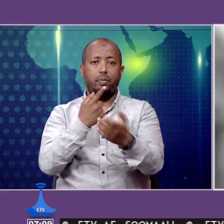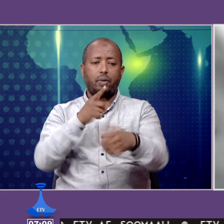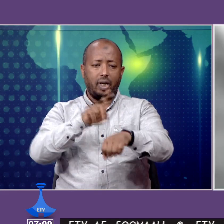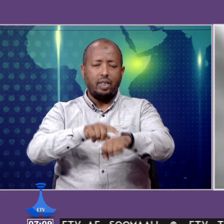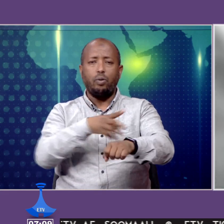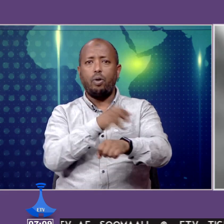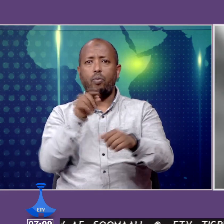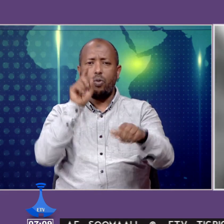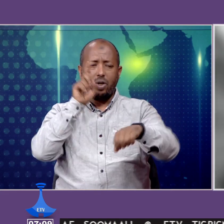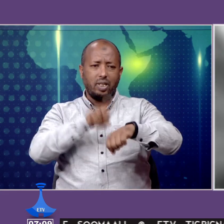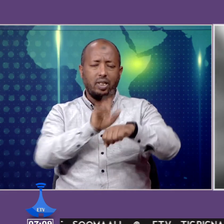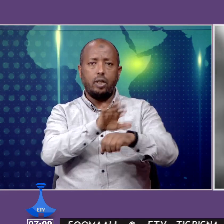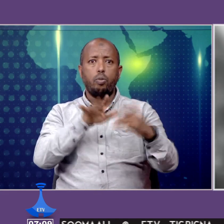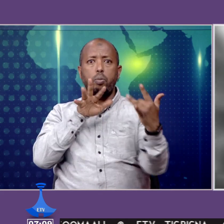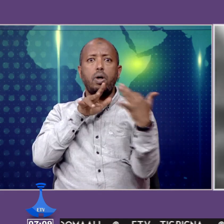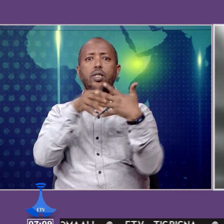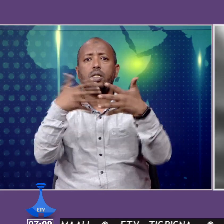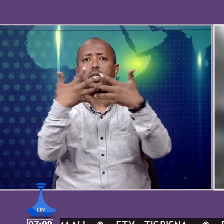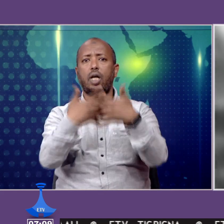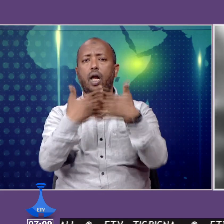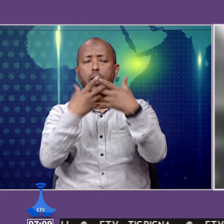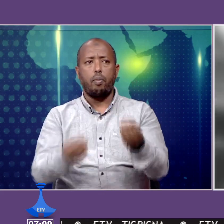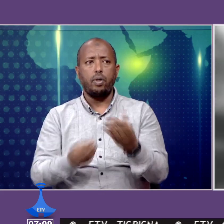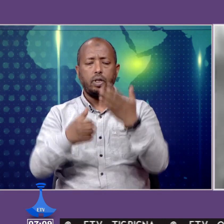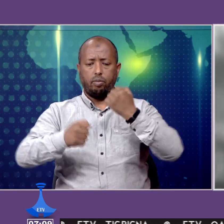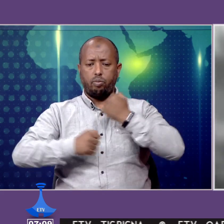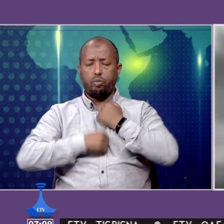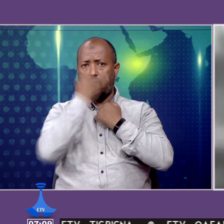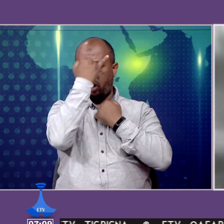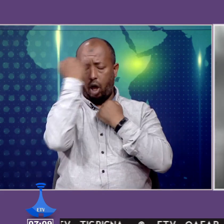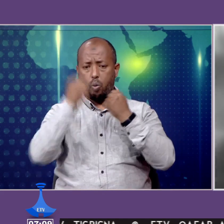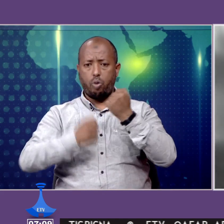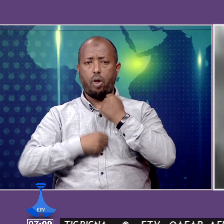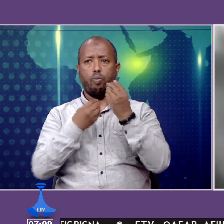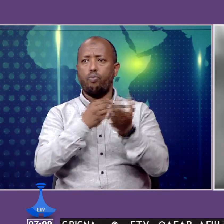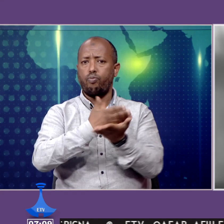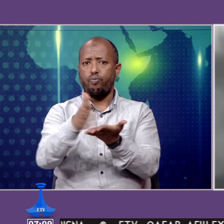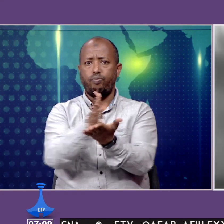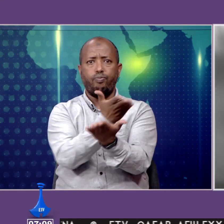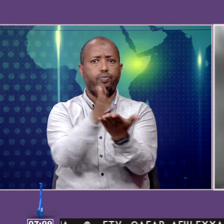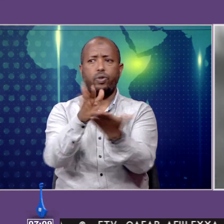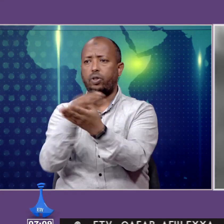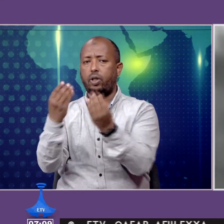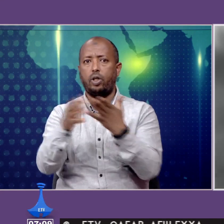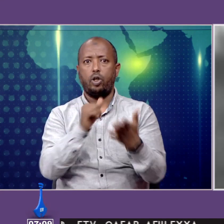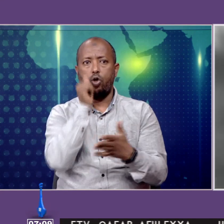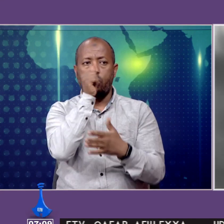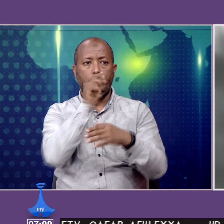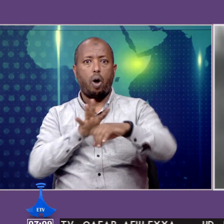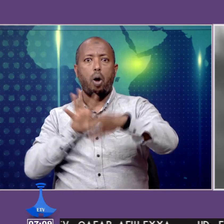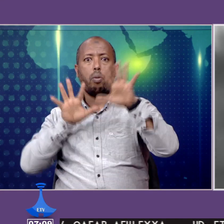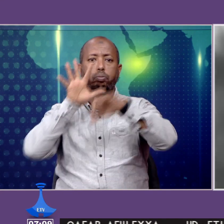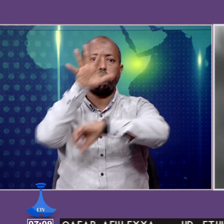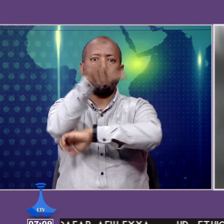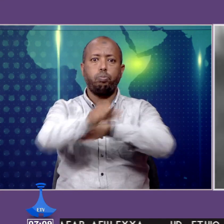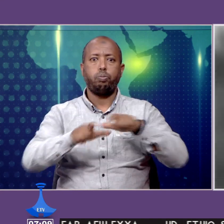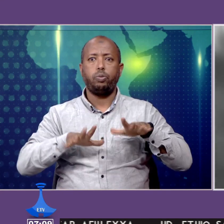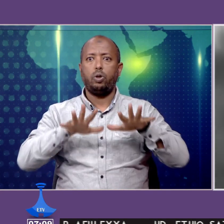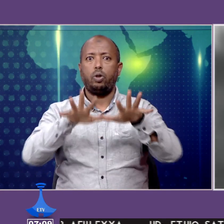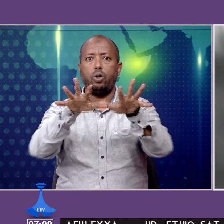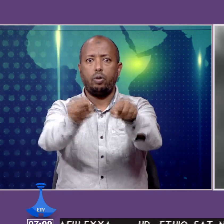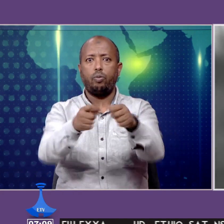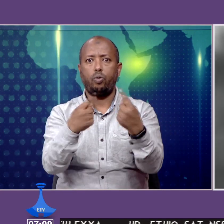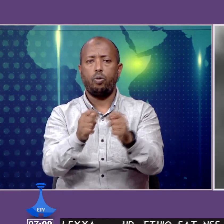በወቅቱ የላቁ የጦር መሳሪያ በመታጠቅ ዳግም ጣሊያን ግዙፍ ኃይሏን አሰልፋ ኢትዮጵያን ወረረች። ከመሬት